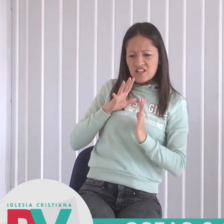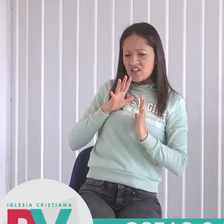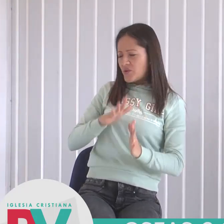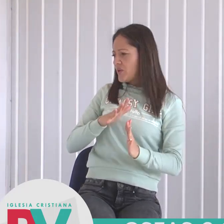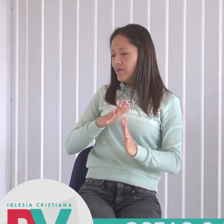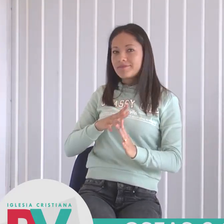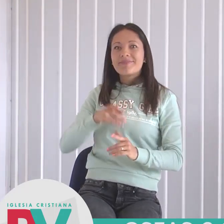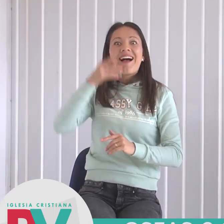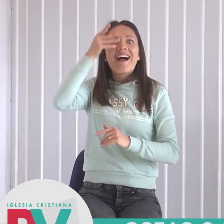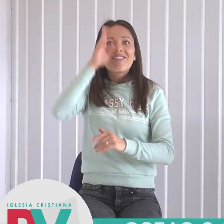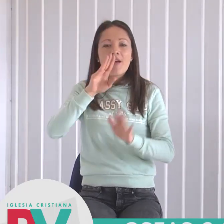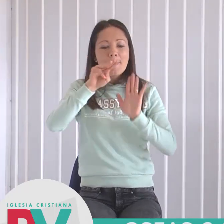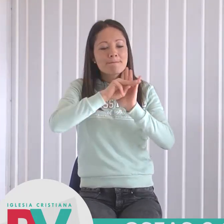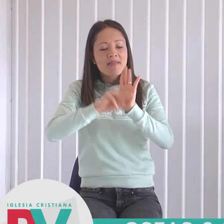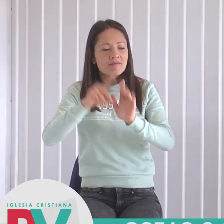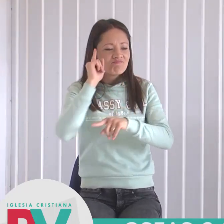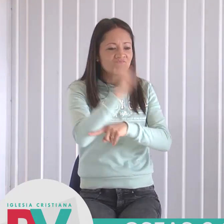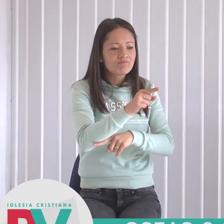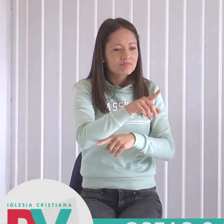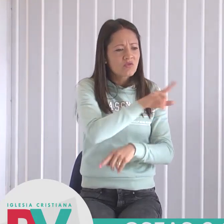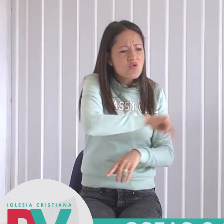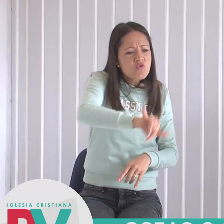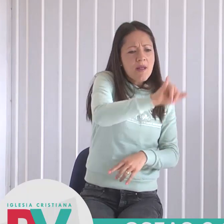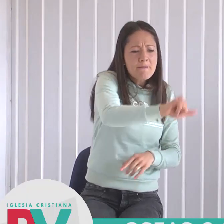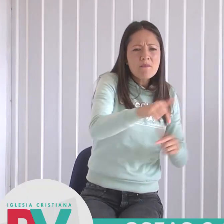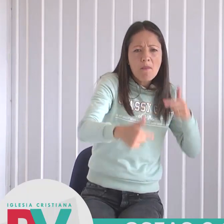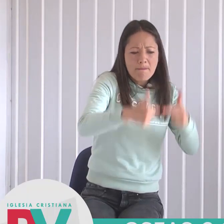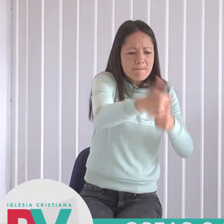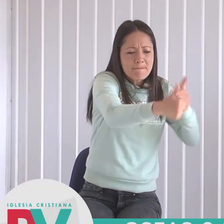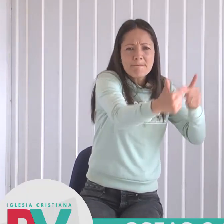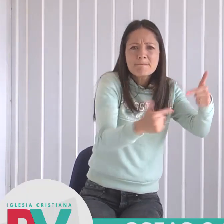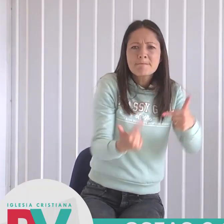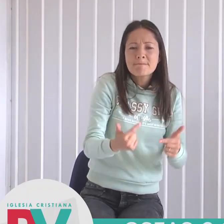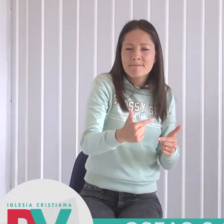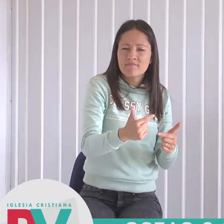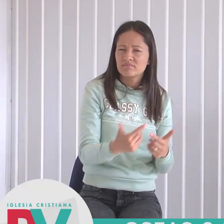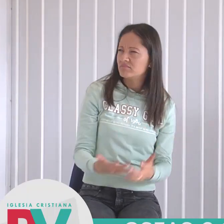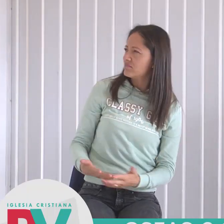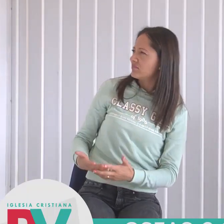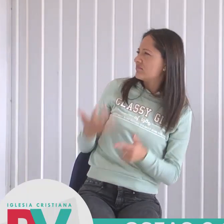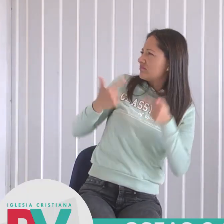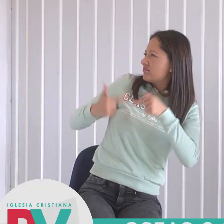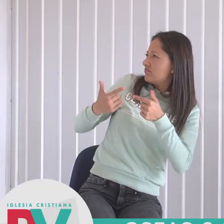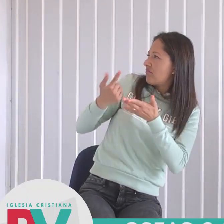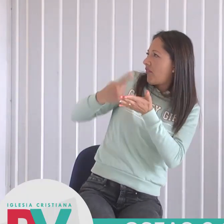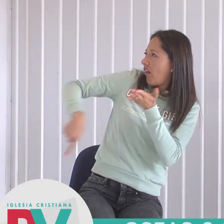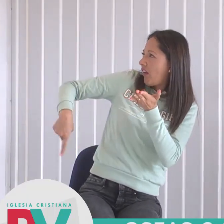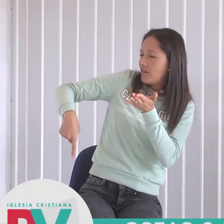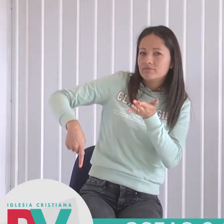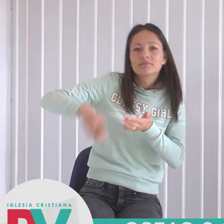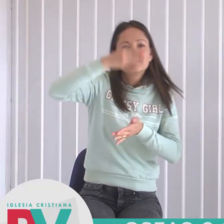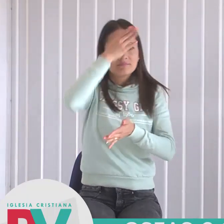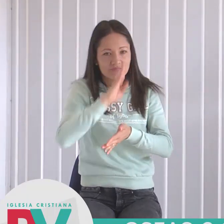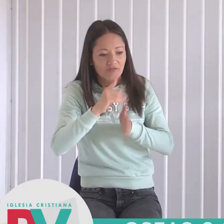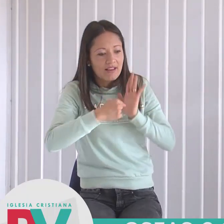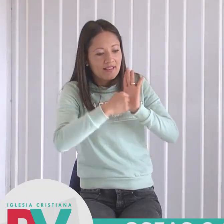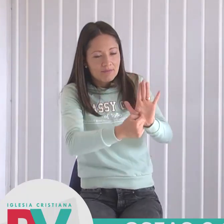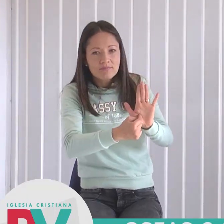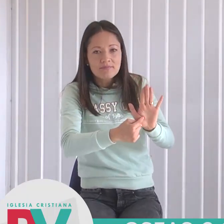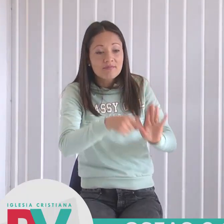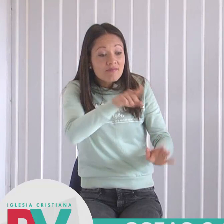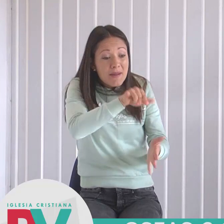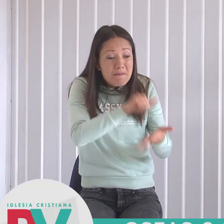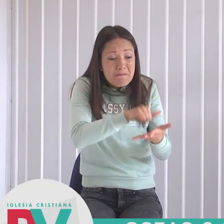está mandando al pueblo a que contienda con el mismo pueblo. ¿Y contender acerca de qué? Pues Dios les está diciendo, en el